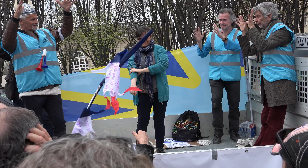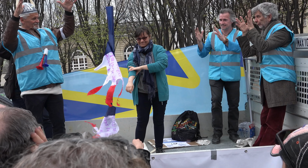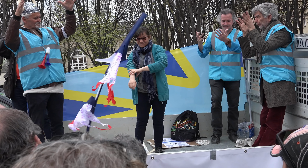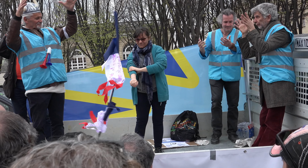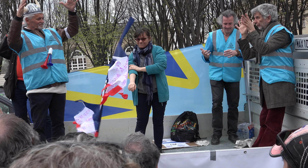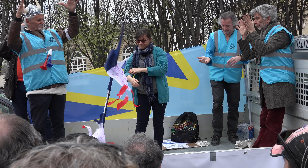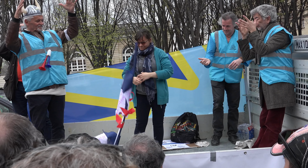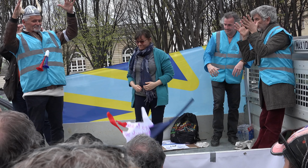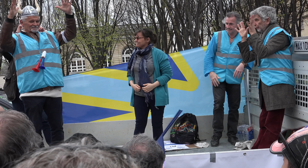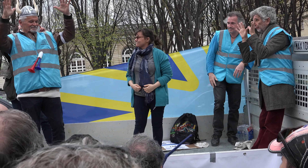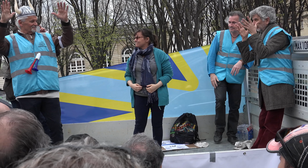sommes prêts à vous accueillir si vous avez des questions.